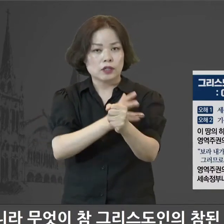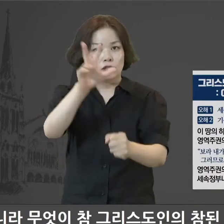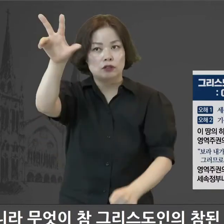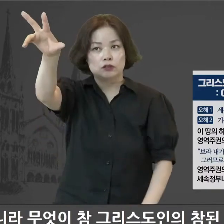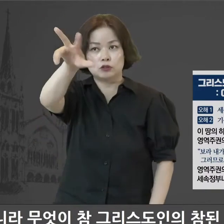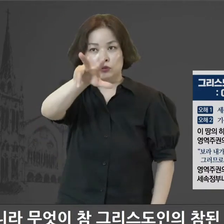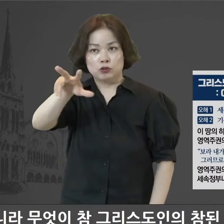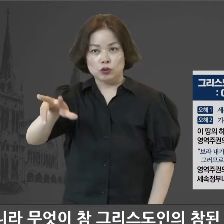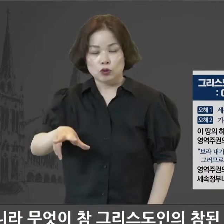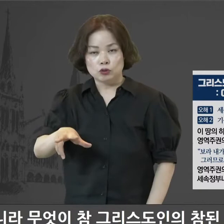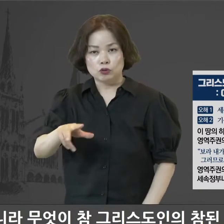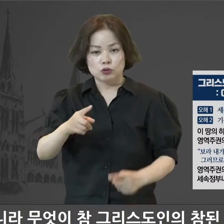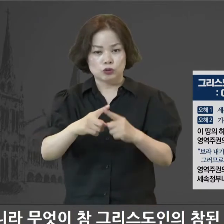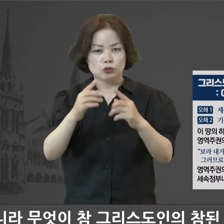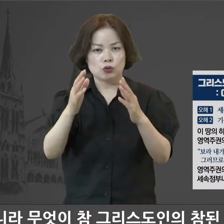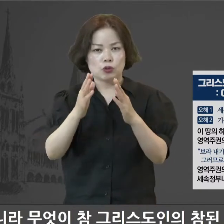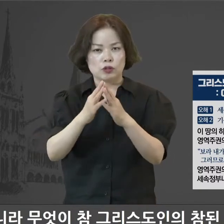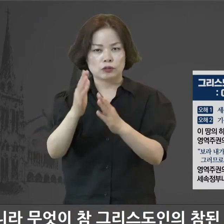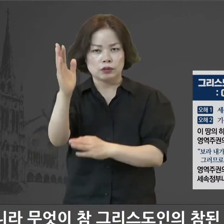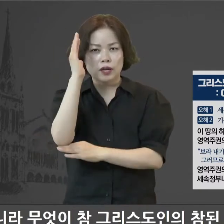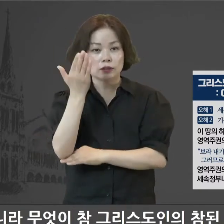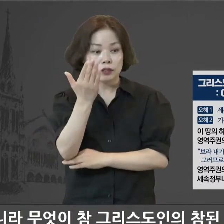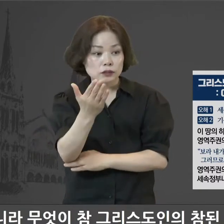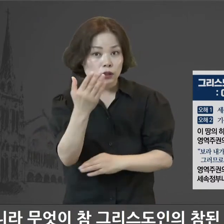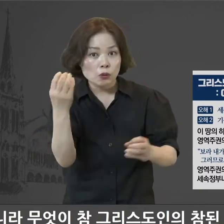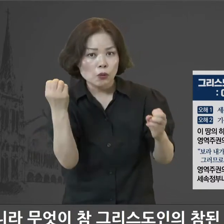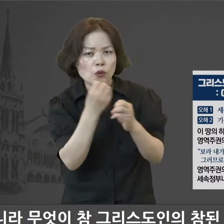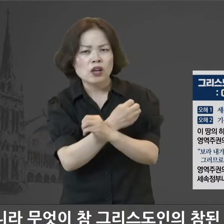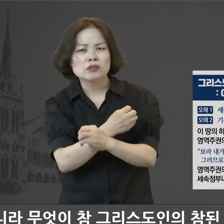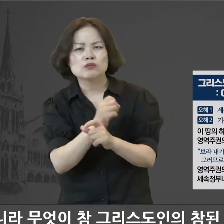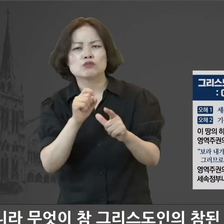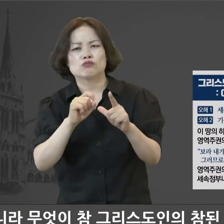교회에서 강연을 많이 했더니 이걸 오해하시는 분들이 있어요.